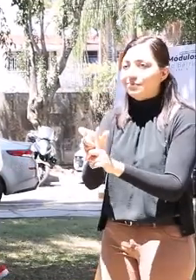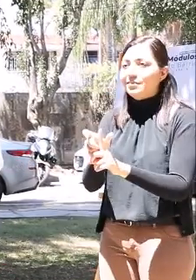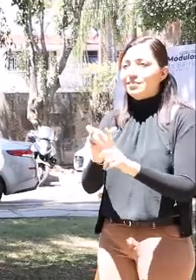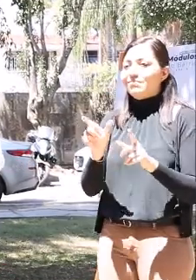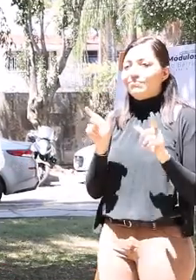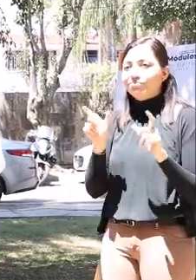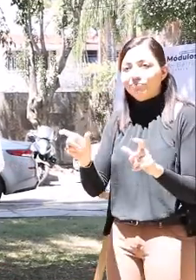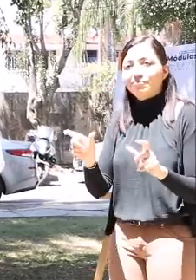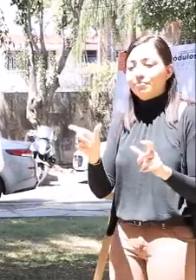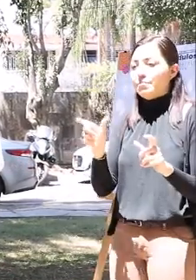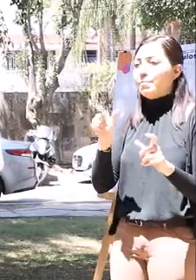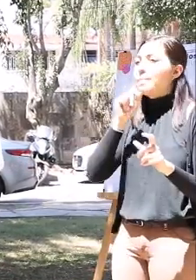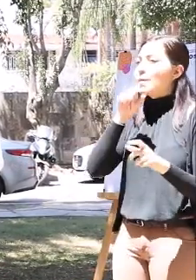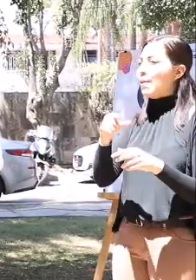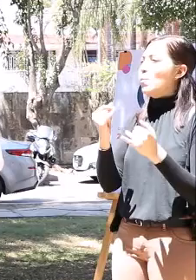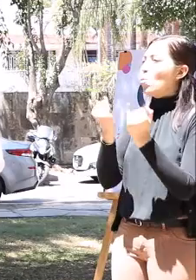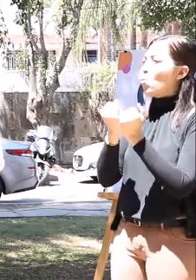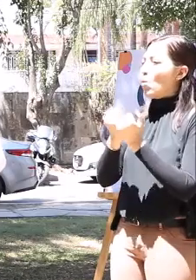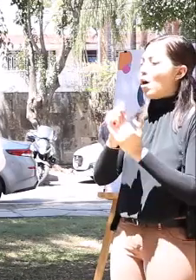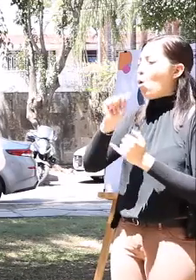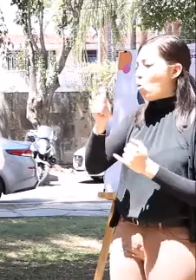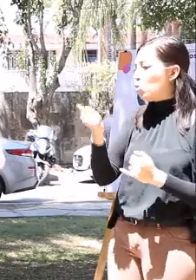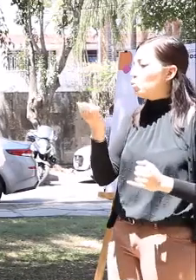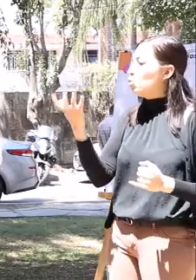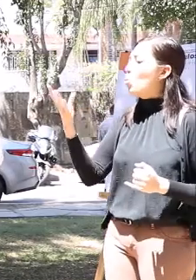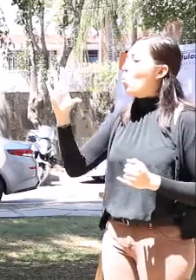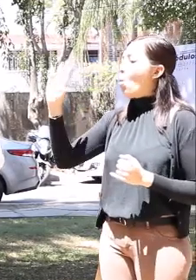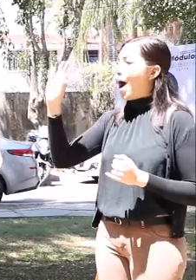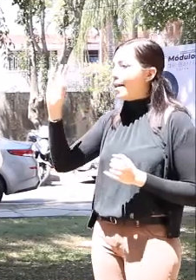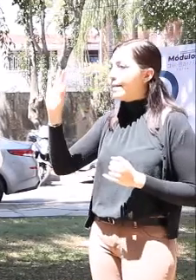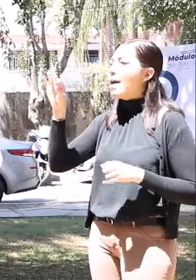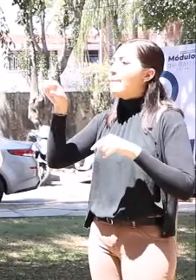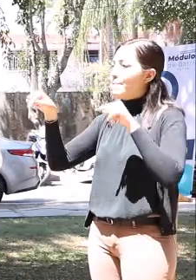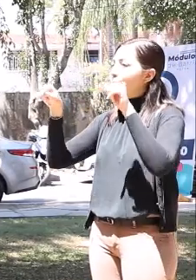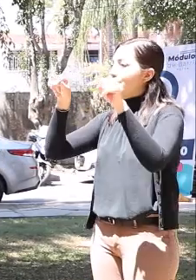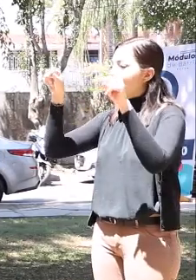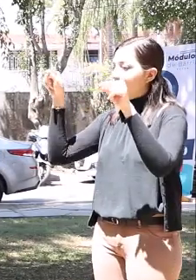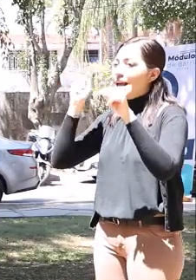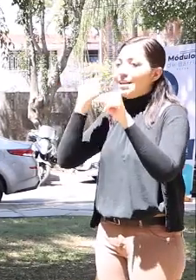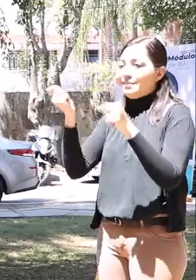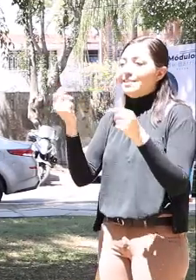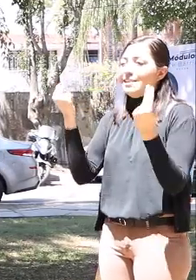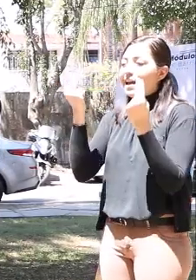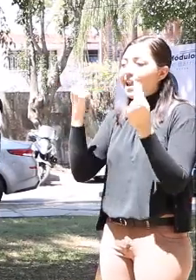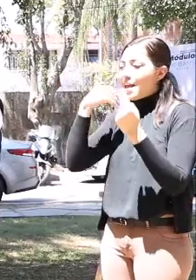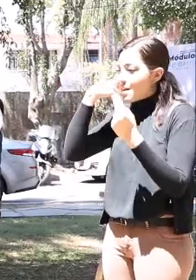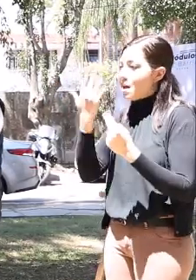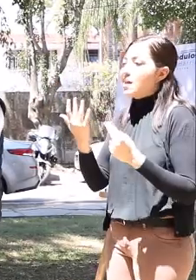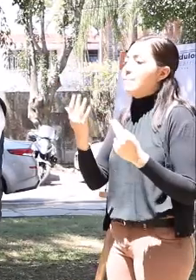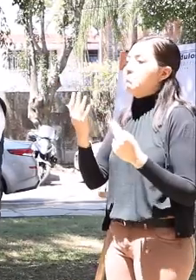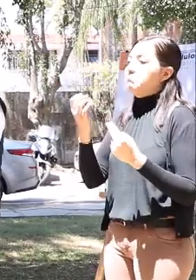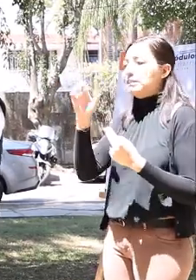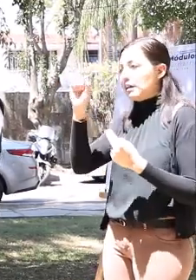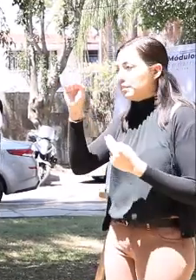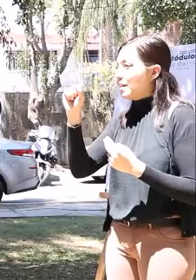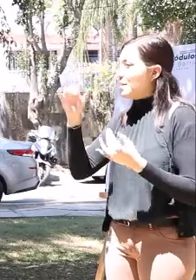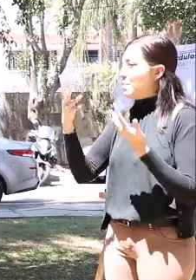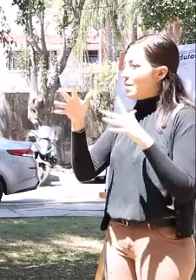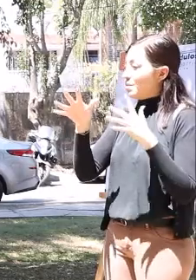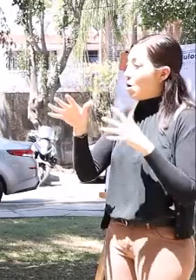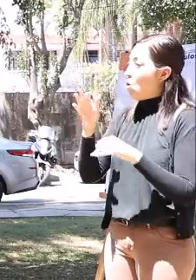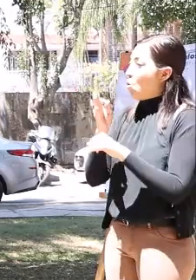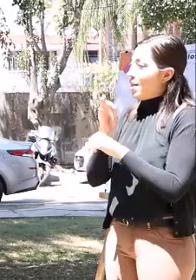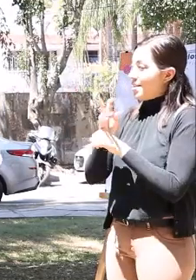abrirán otros 40 módulos de barrio para llegar a poco más de 60 módulos de barrio. Y como vemos en los gráficos